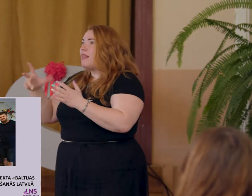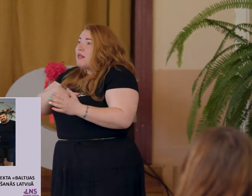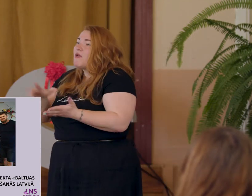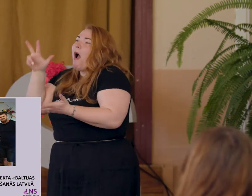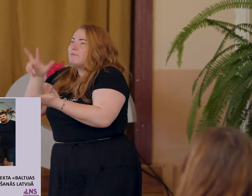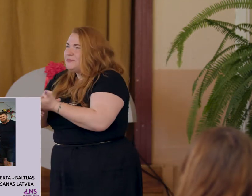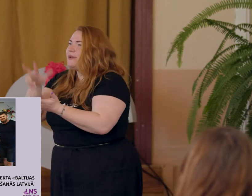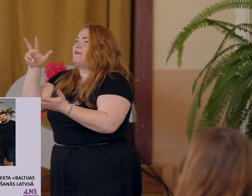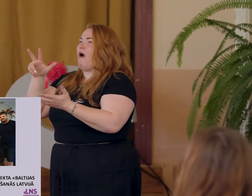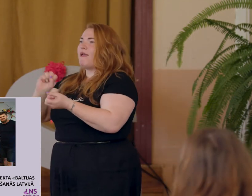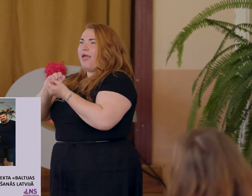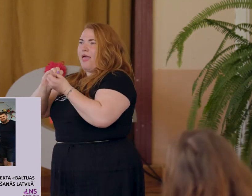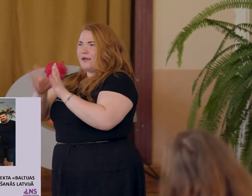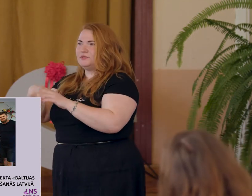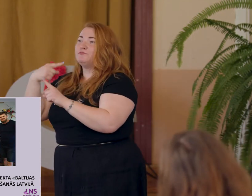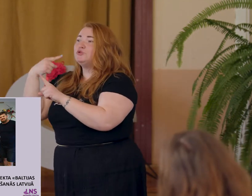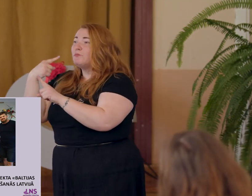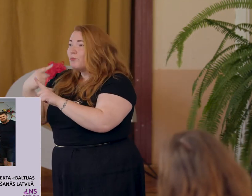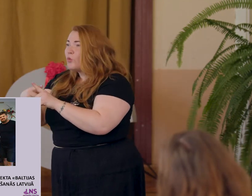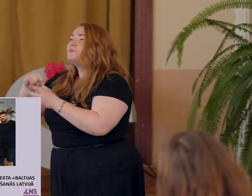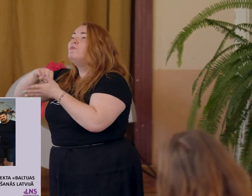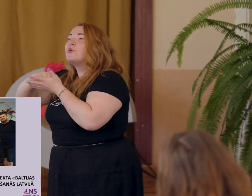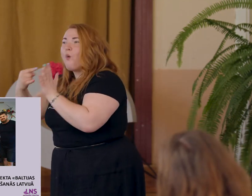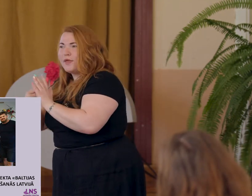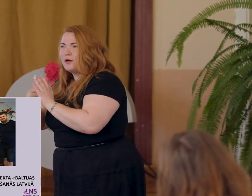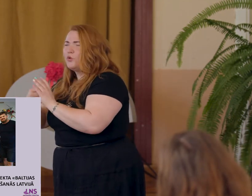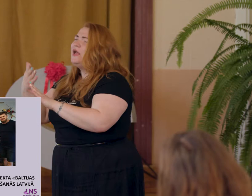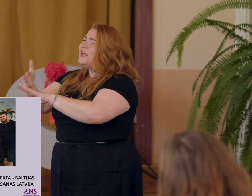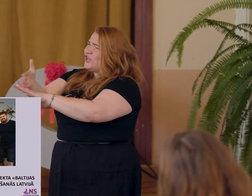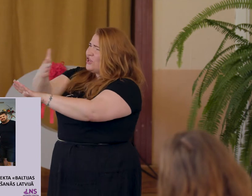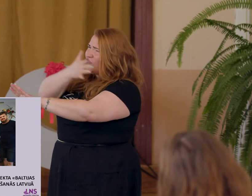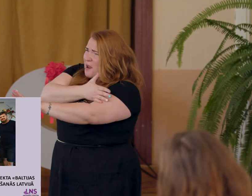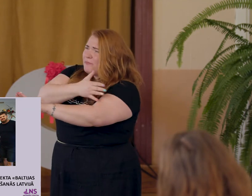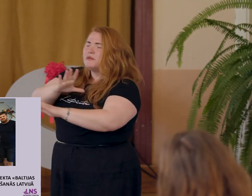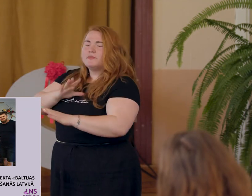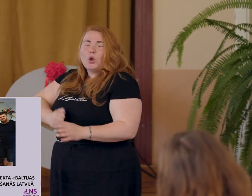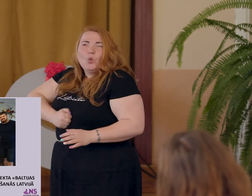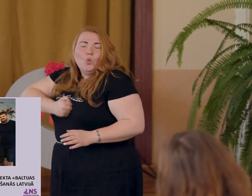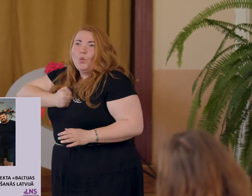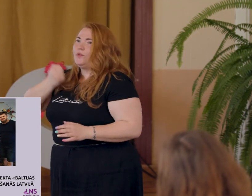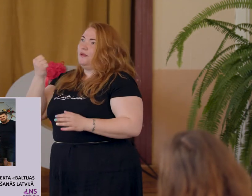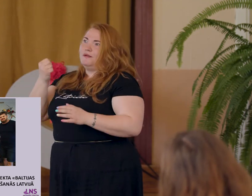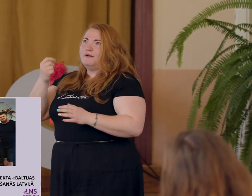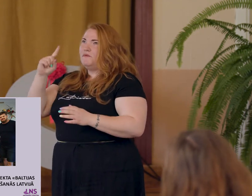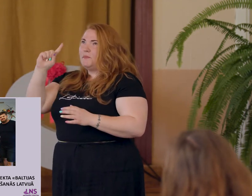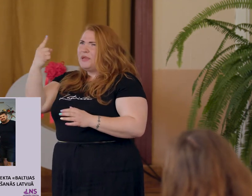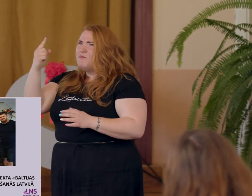Latvija apstiprināja Erasmus Plus projektu, pirms tam bija ļoti